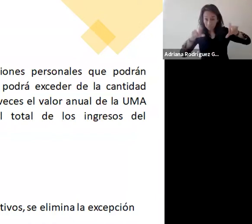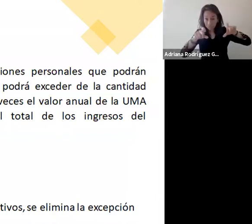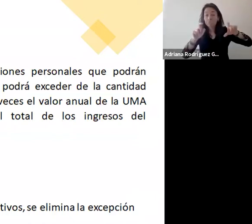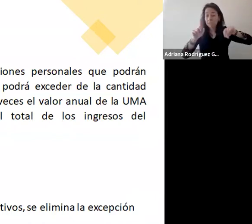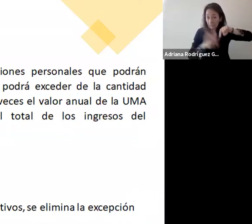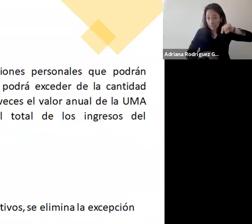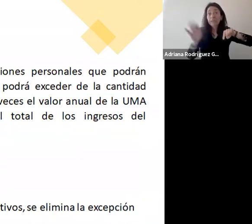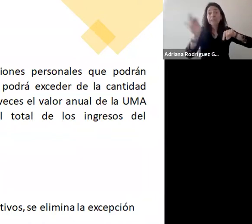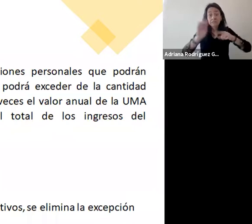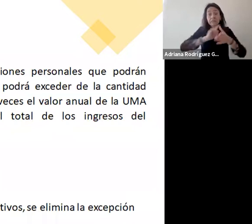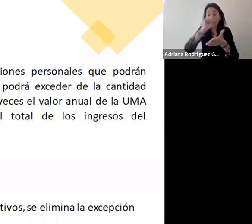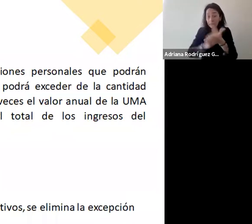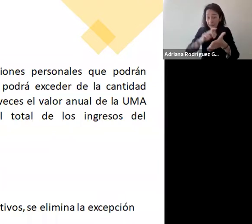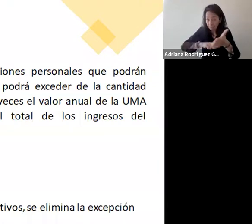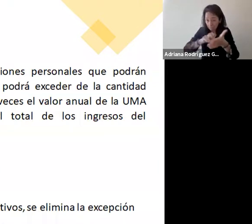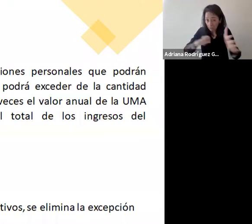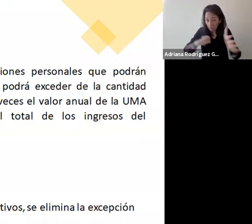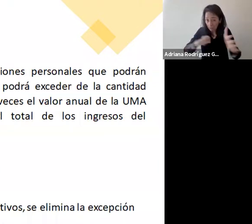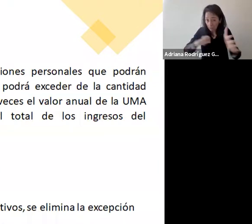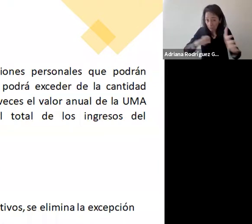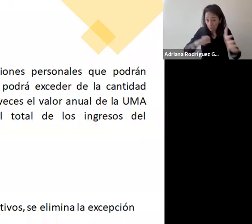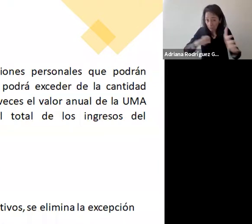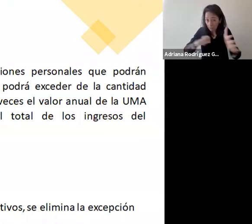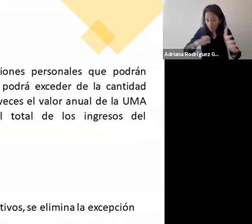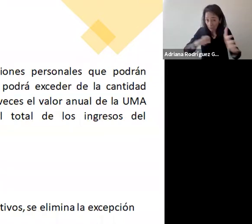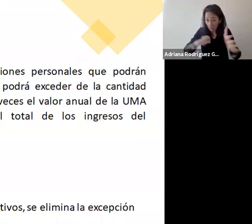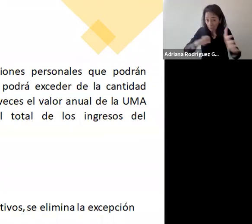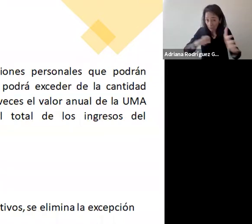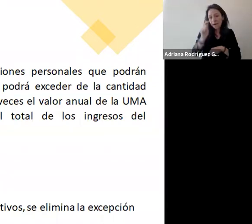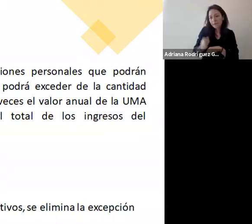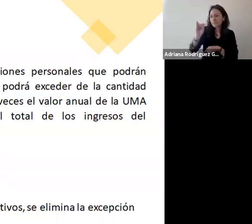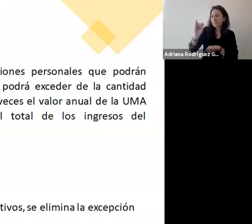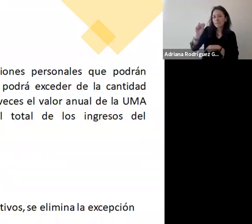a la ley del impuesto sobre la renta. Pasamos, por favor.